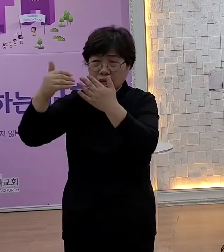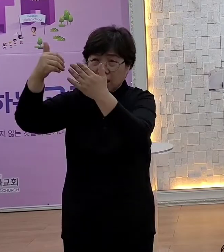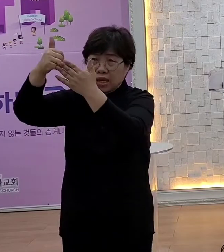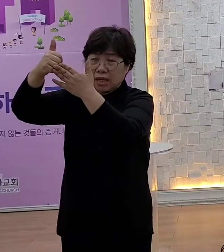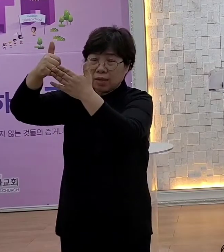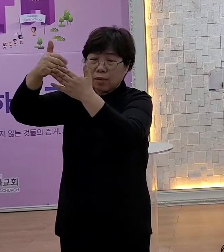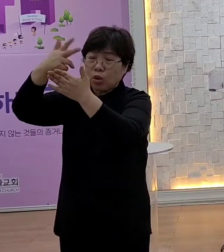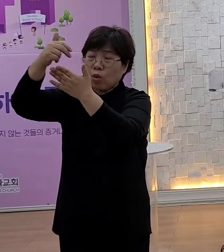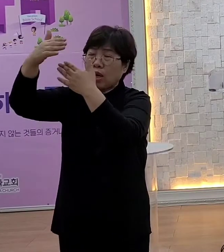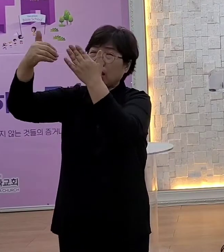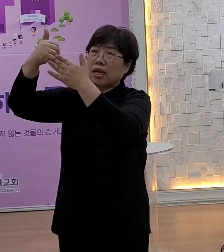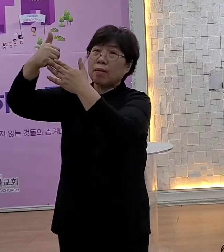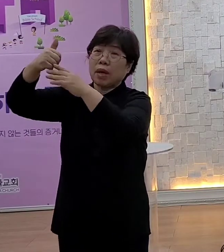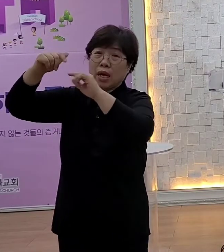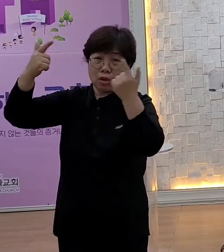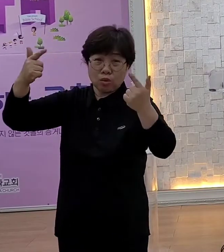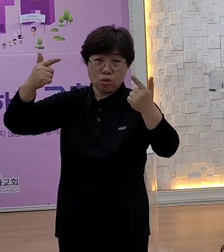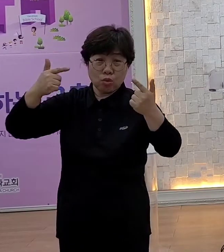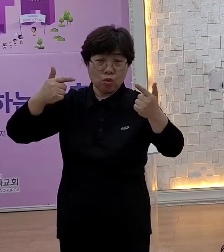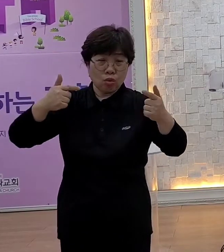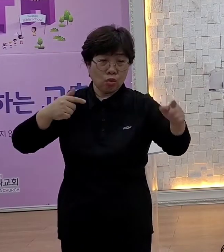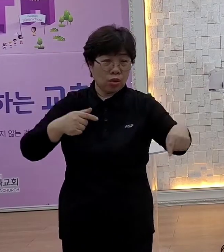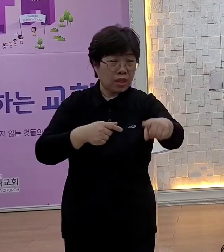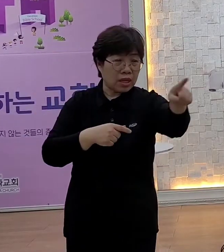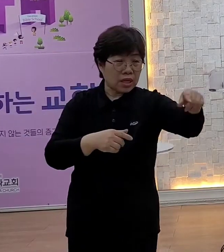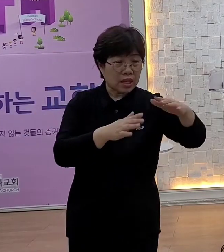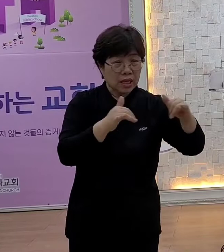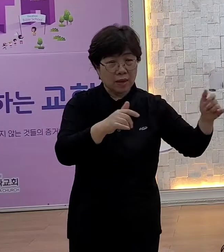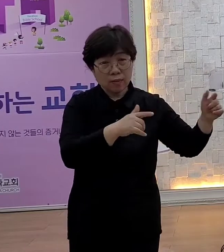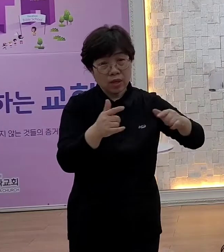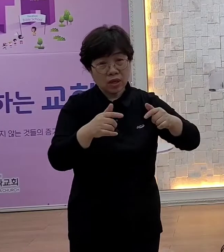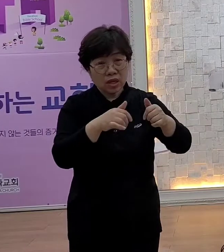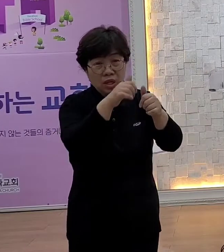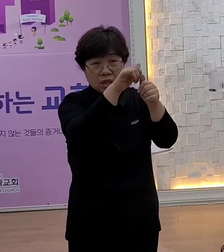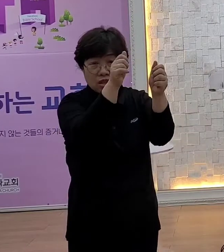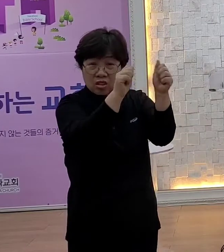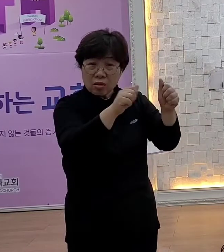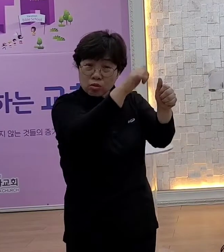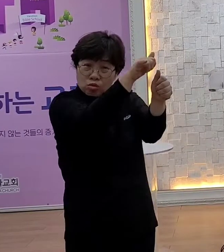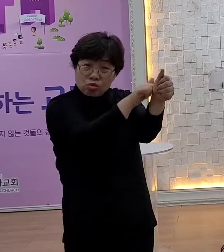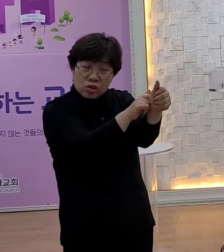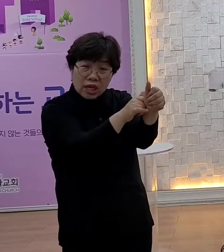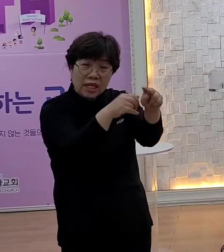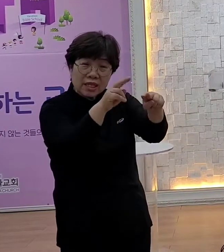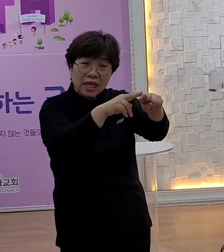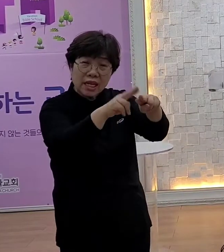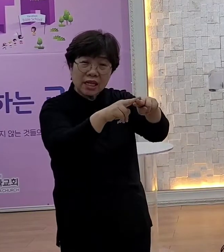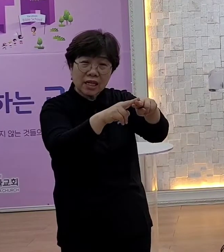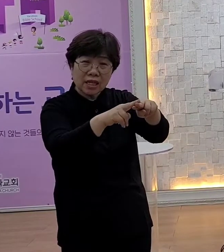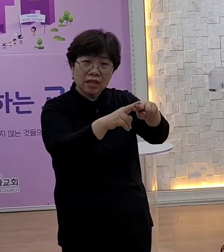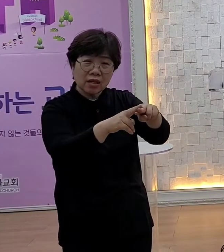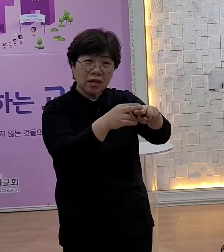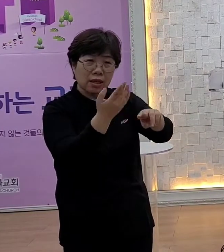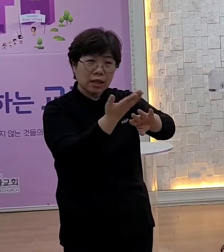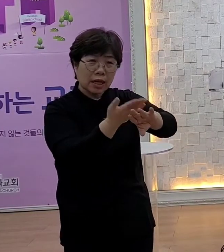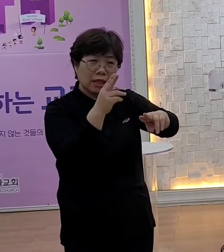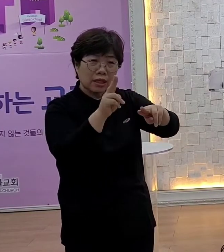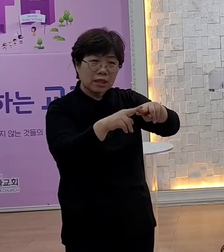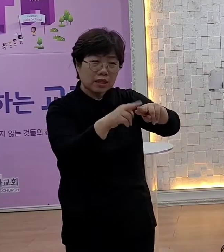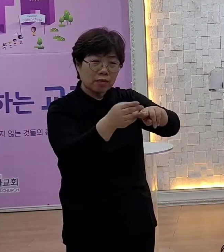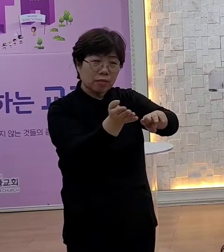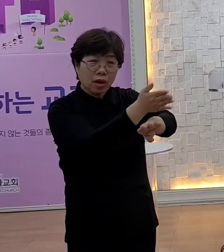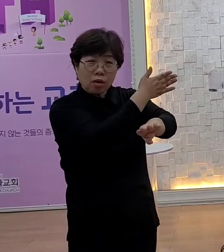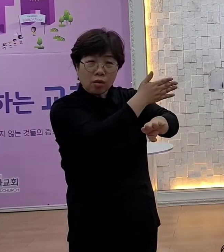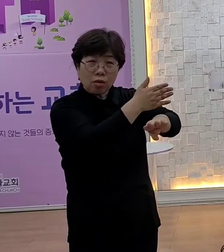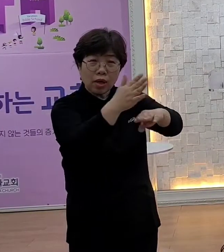잡신들 그리고 이 우상에 대하여 버렸다라는 말이 어디에도 없습니다. 그런가